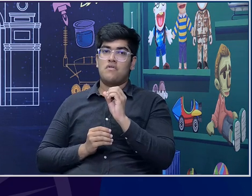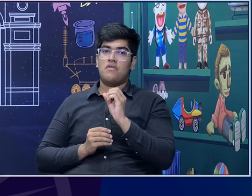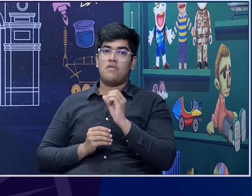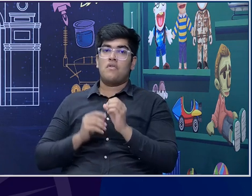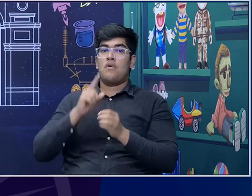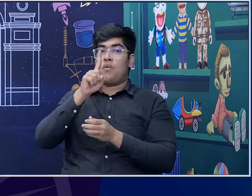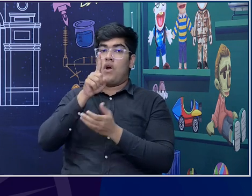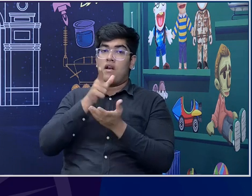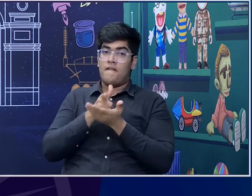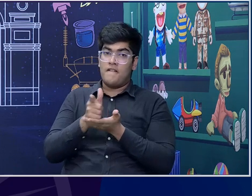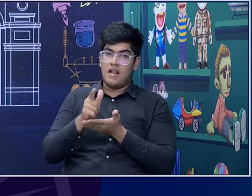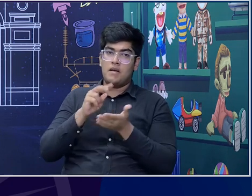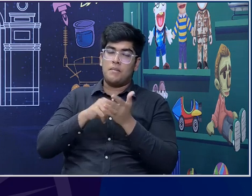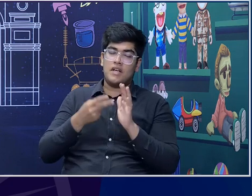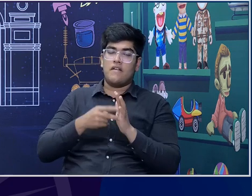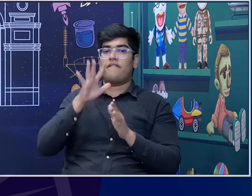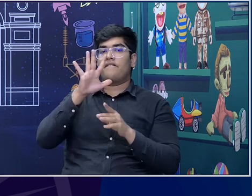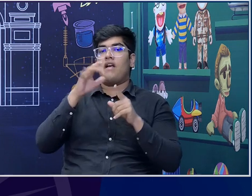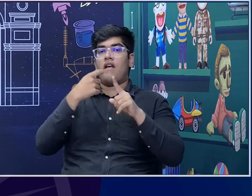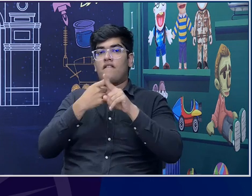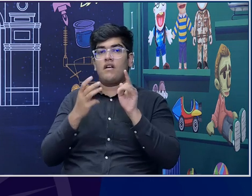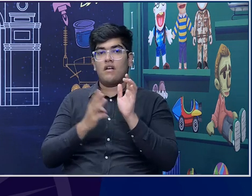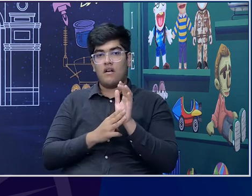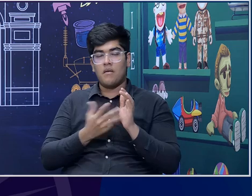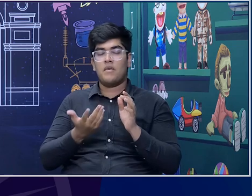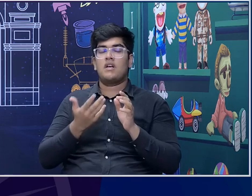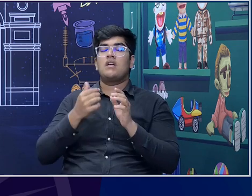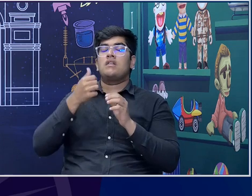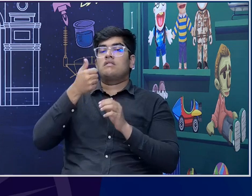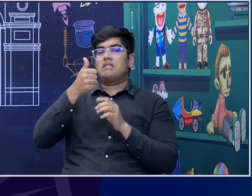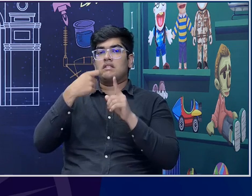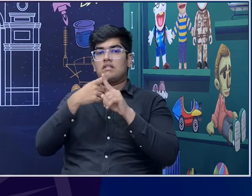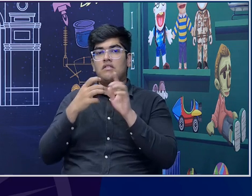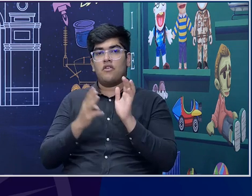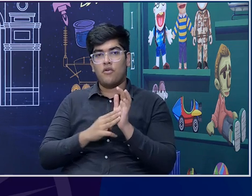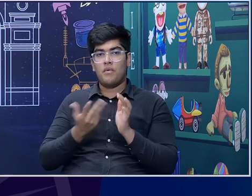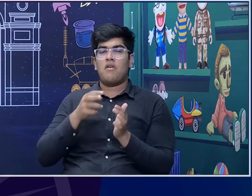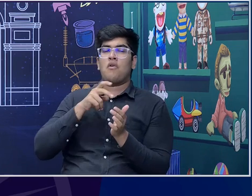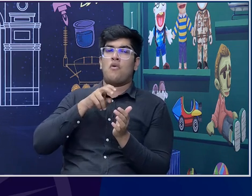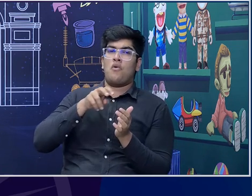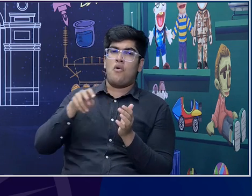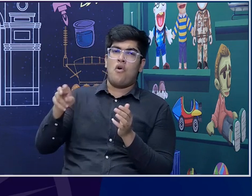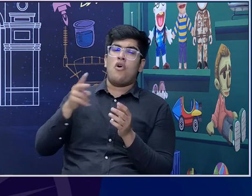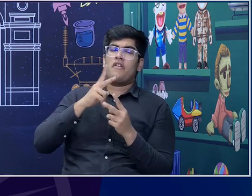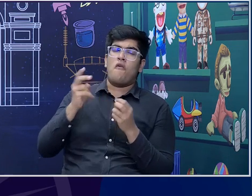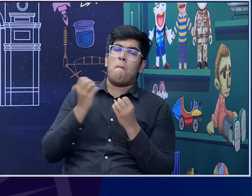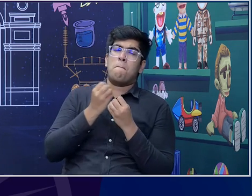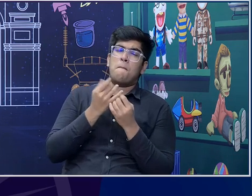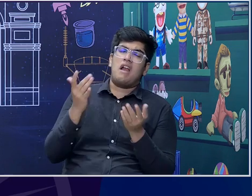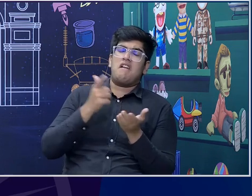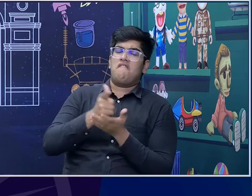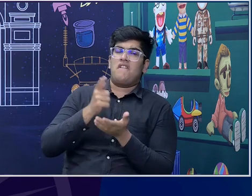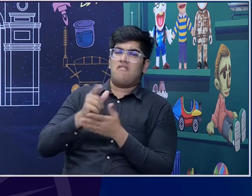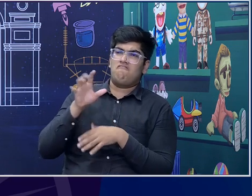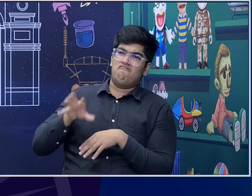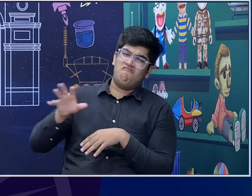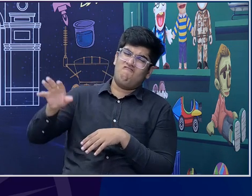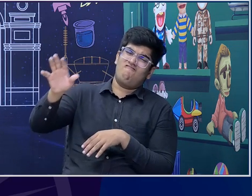5 किलो मेटर, 6 किलो मेटर, इतनी इतनी दूरी पर हजारों आप अफायों करदेश आंए